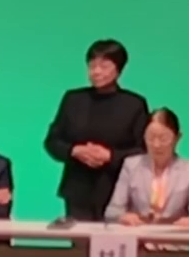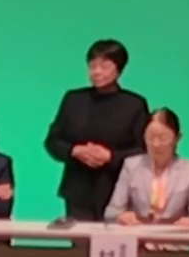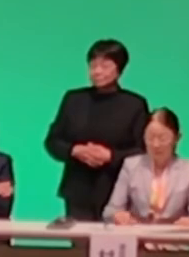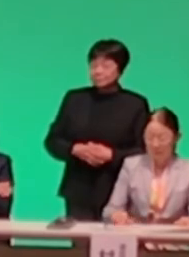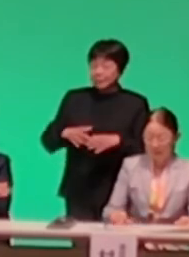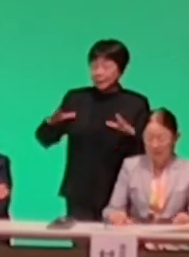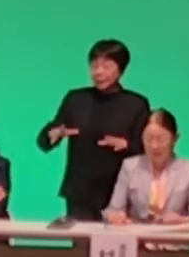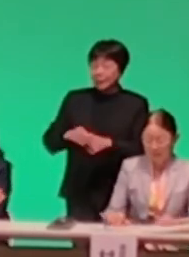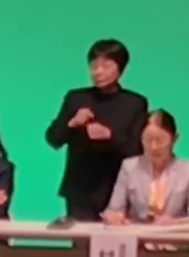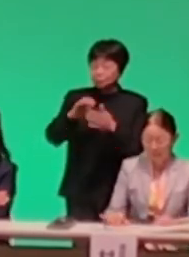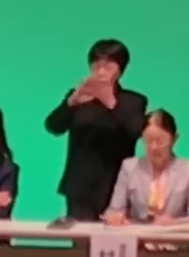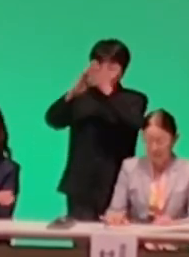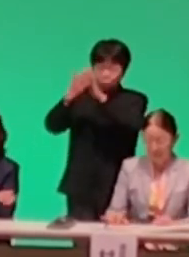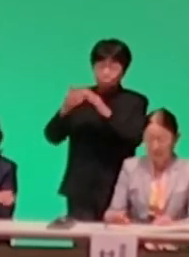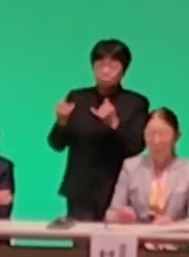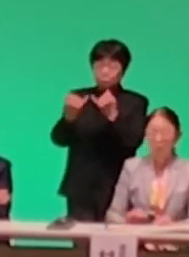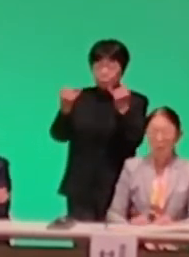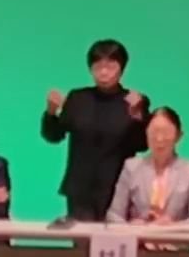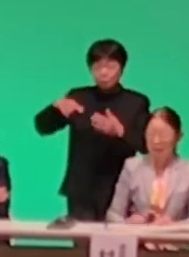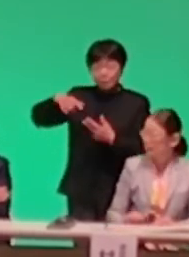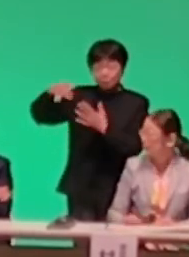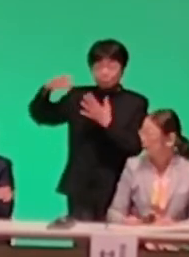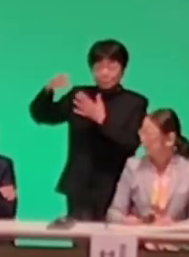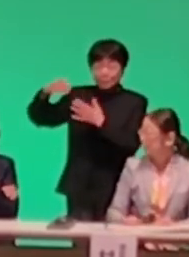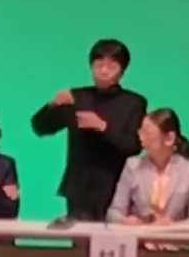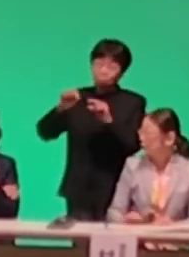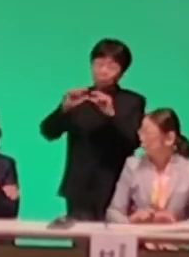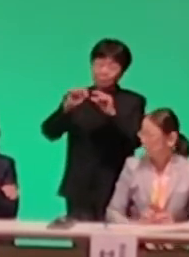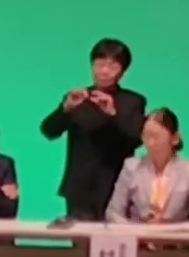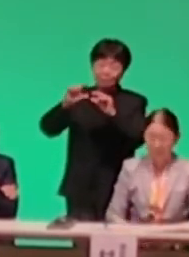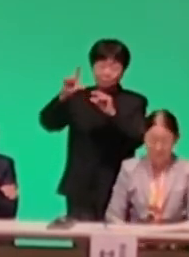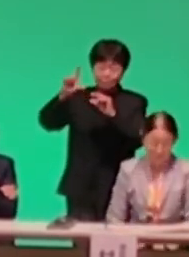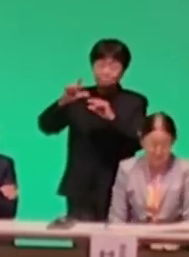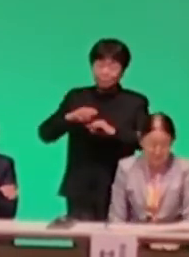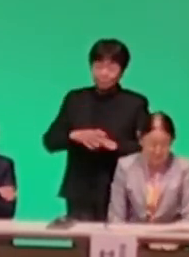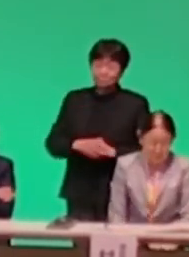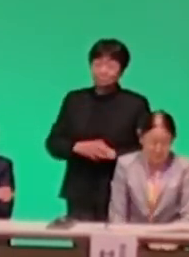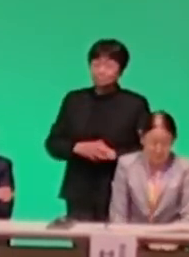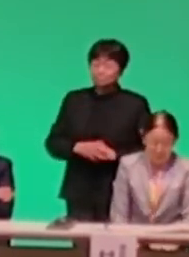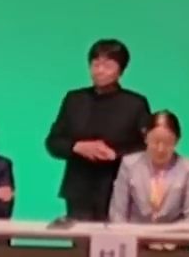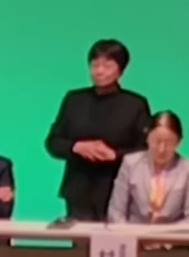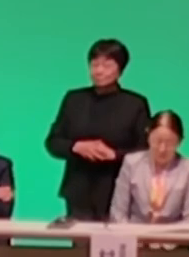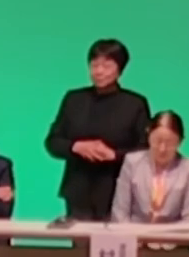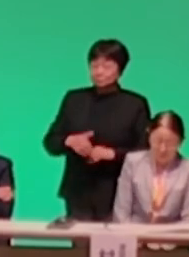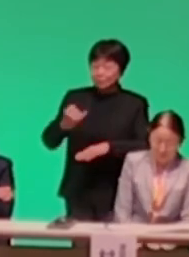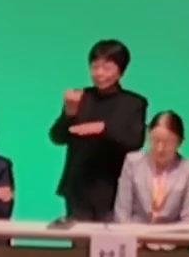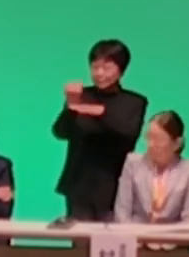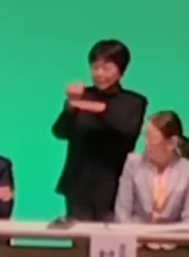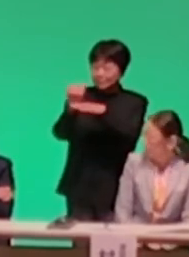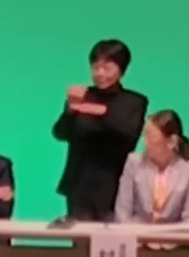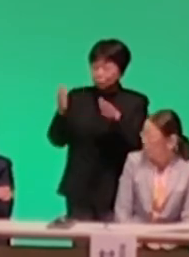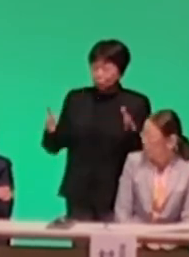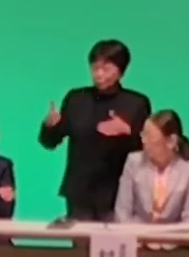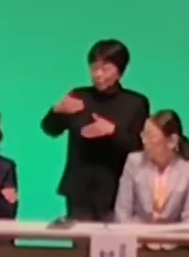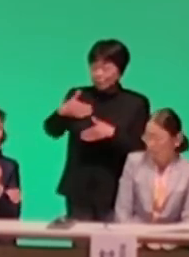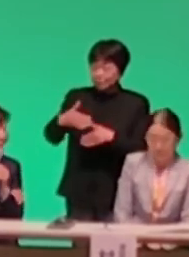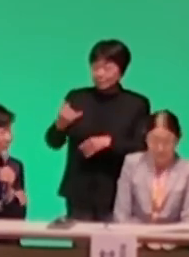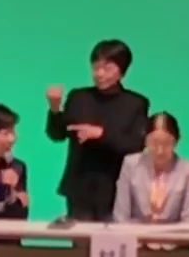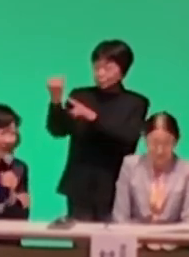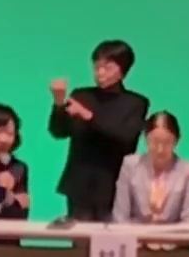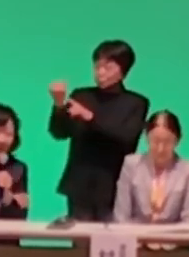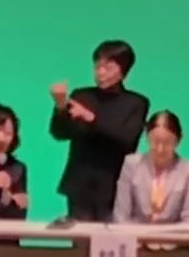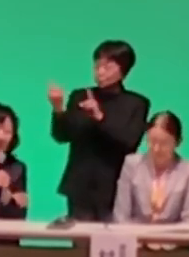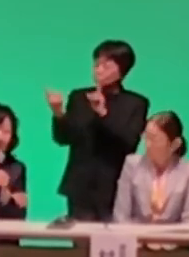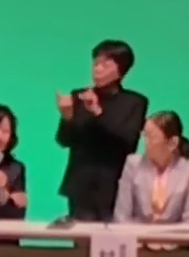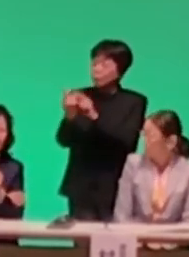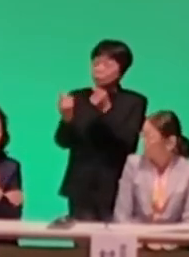もですね、女性の採用が増えてきておりまして、まあ、今大臣室にいてもなかなか女性の幹部と出会う